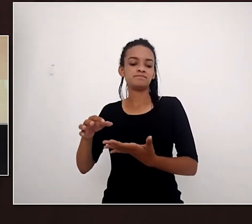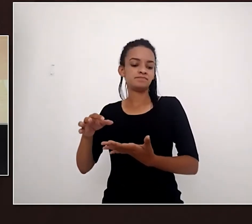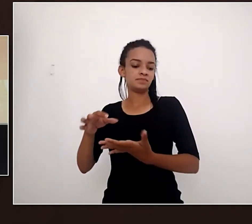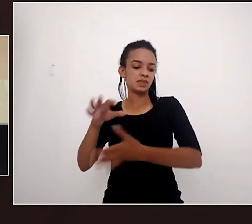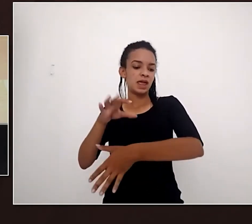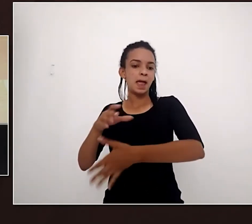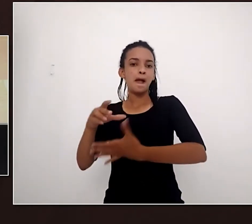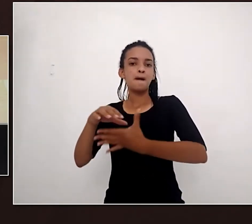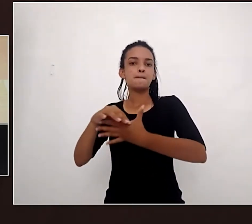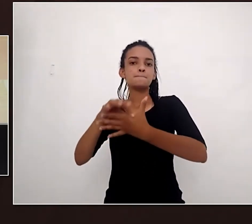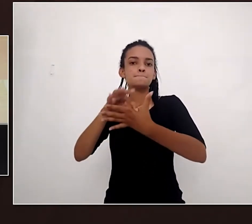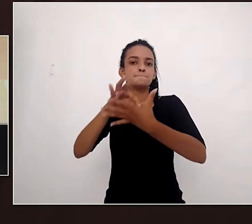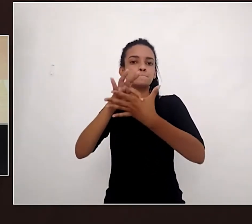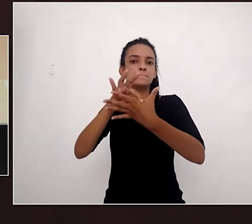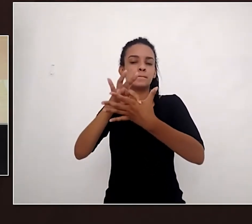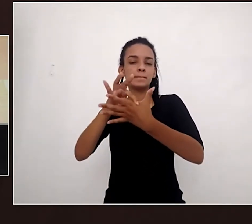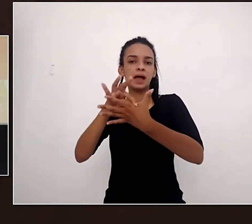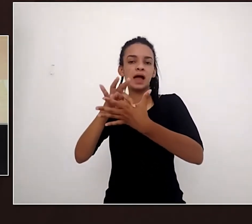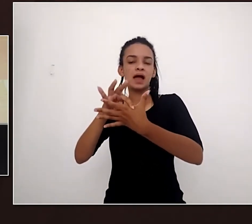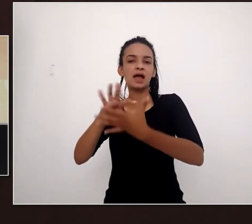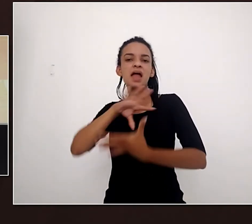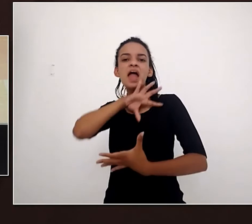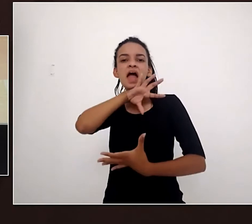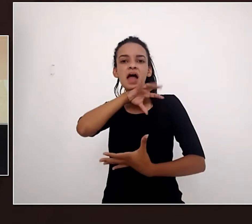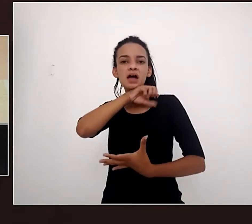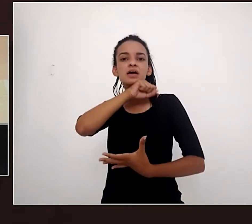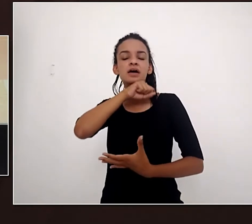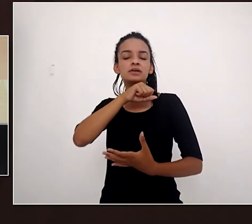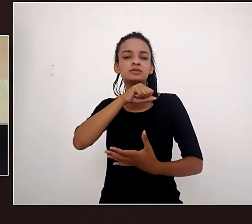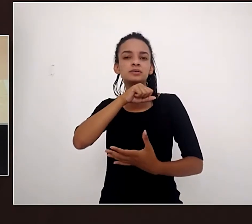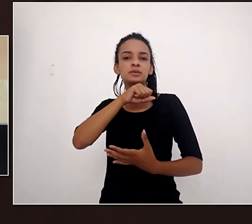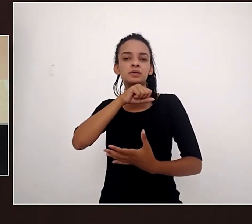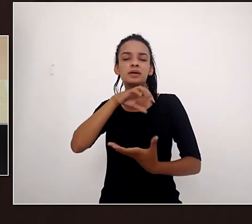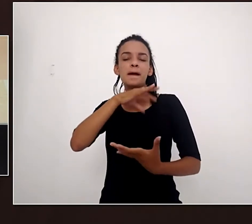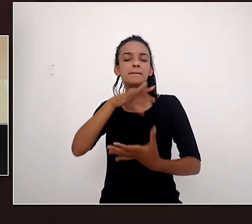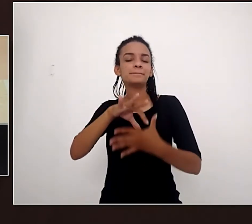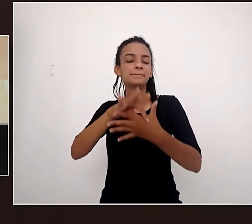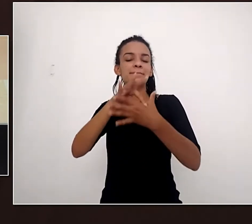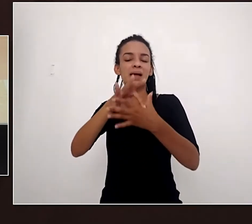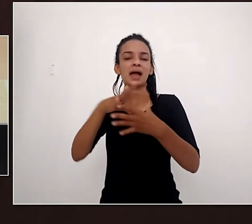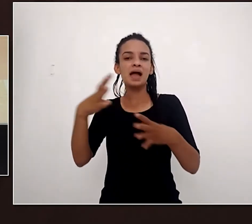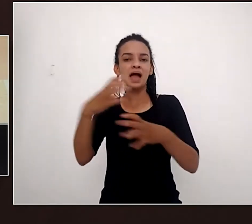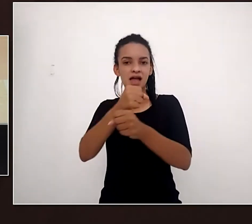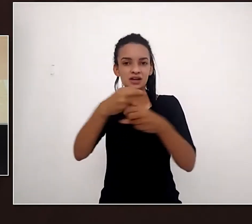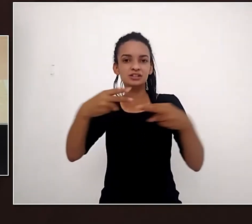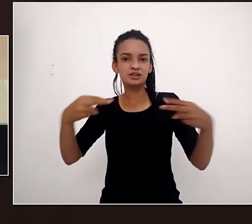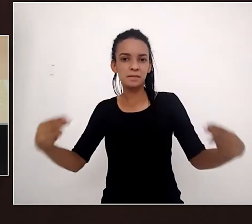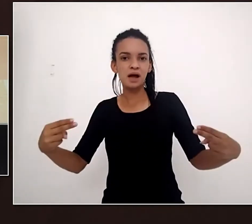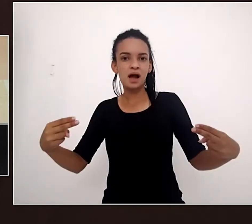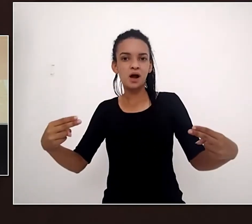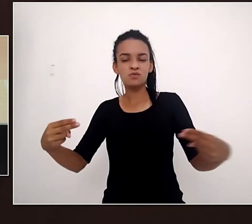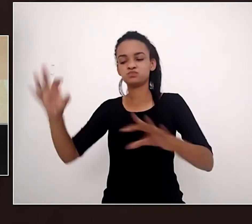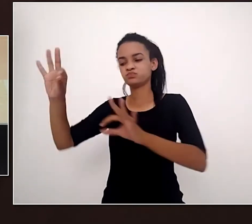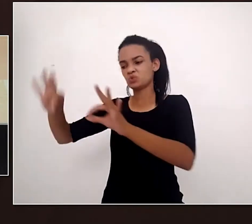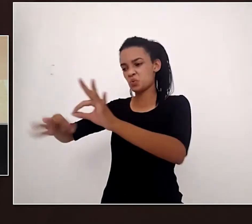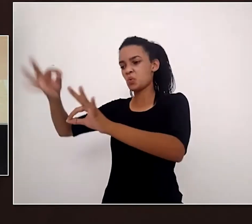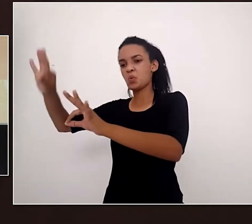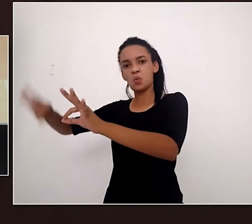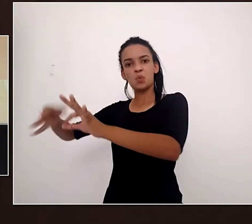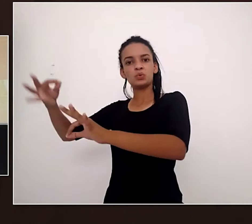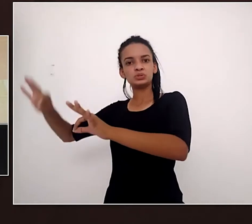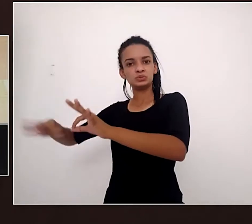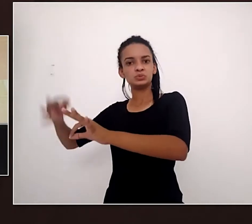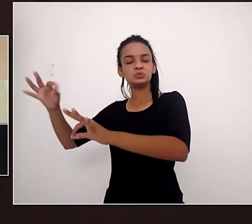né, os cristãos. Então era de uma brutalidade, né,